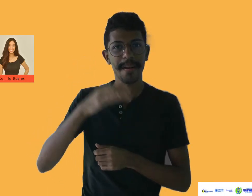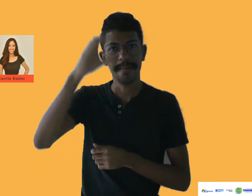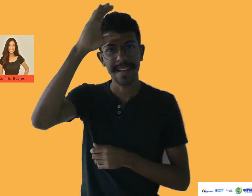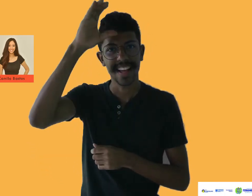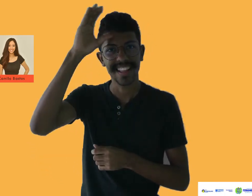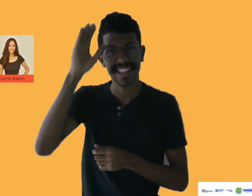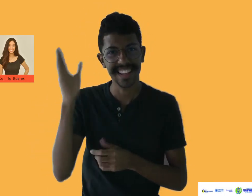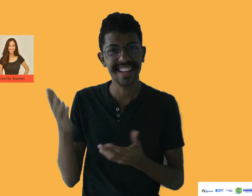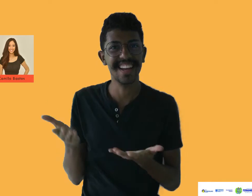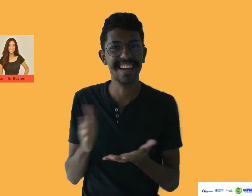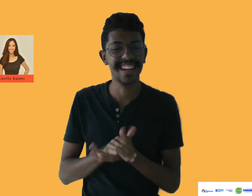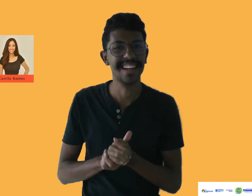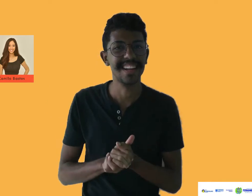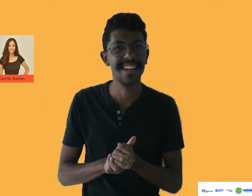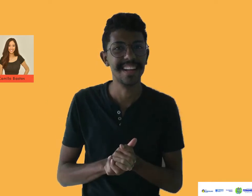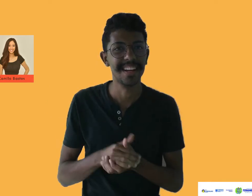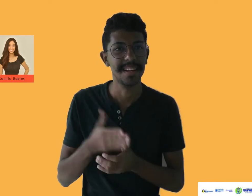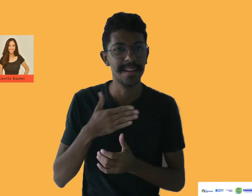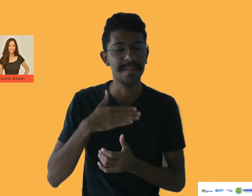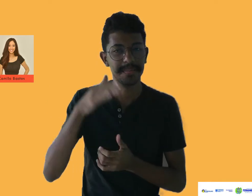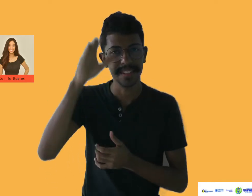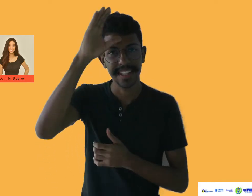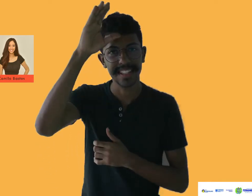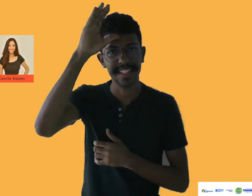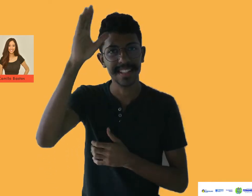Esse mundo é muito pequeno.